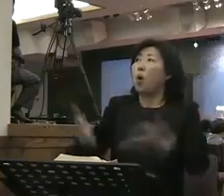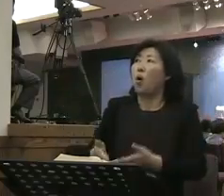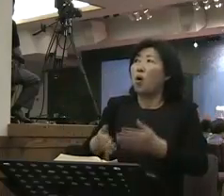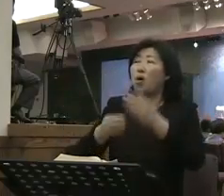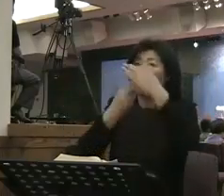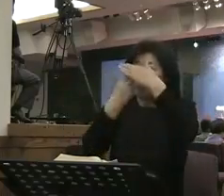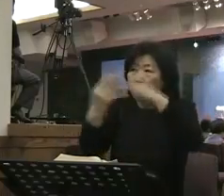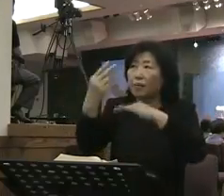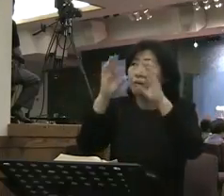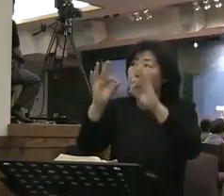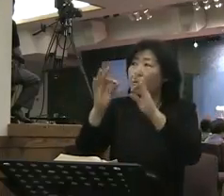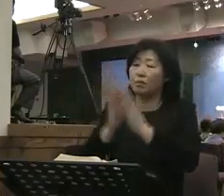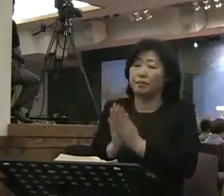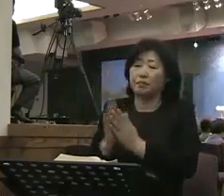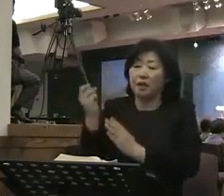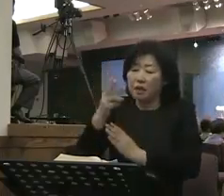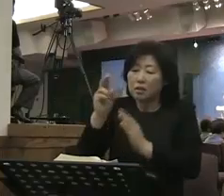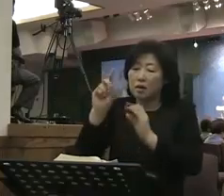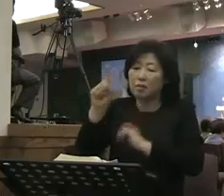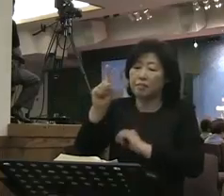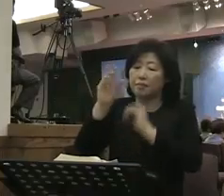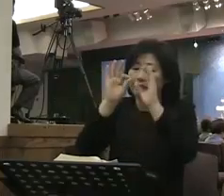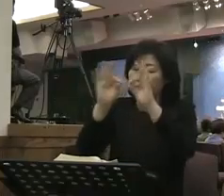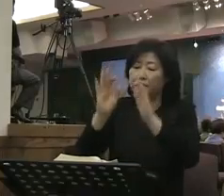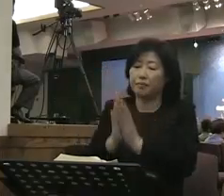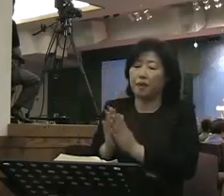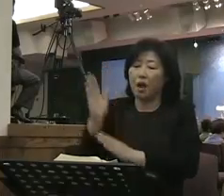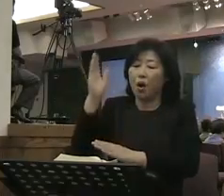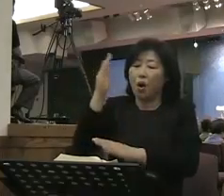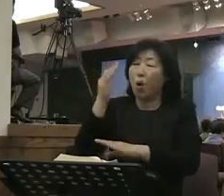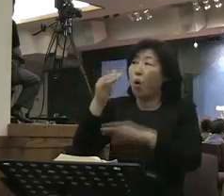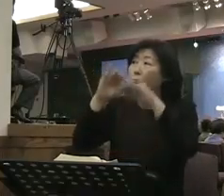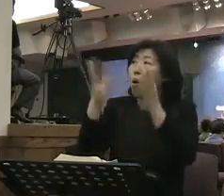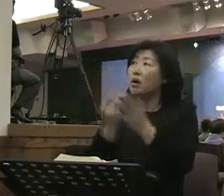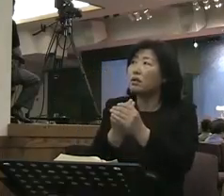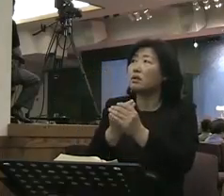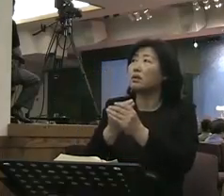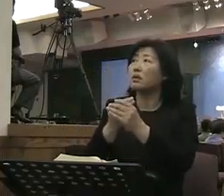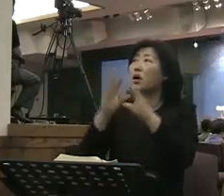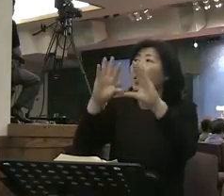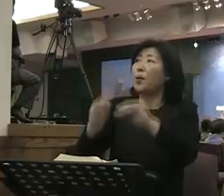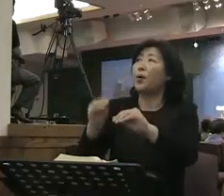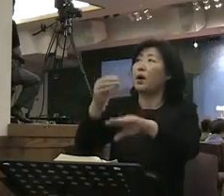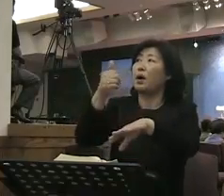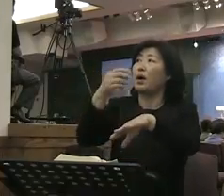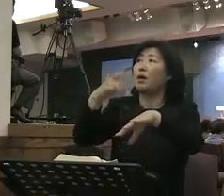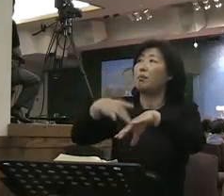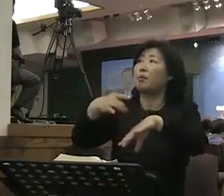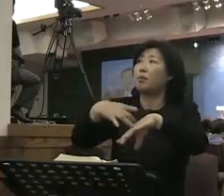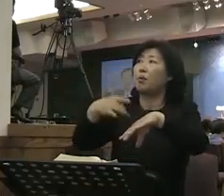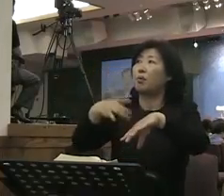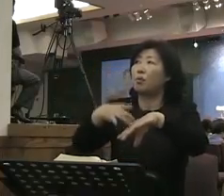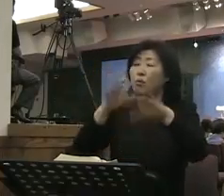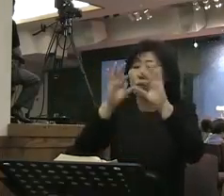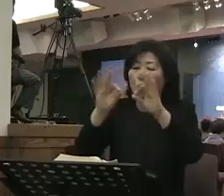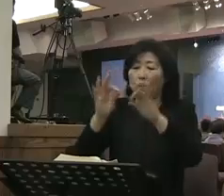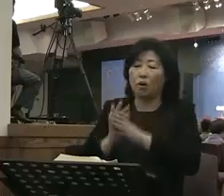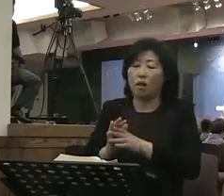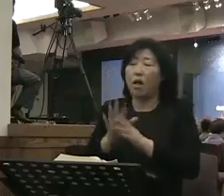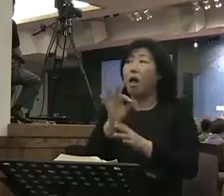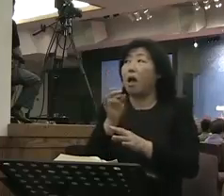보면서 그 골짜기의 비전을 보니까 완전히 말라있었던 뼈들이 보이는데, 하나님의 말씀으로 에스겔